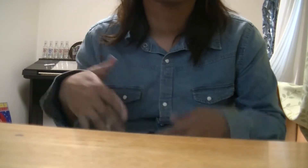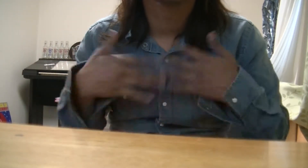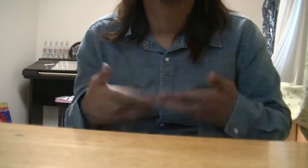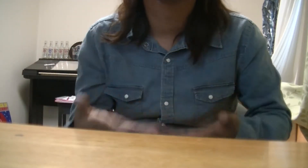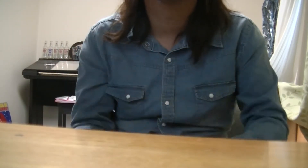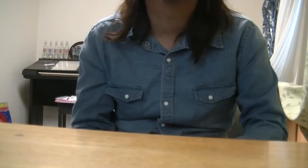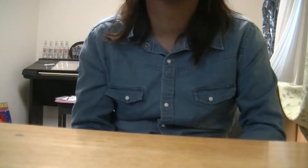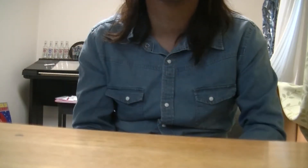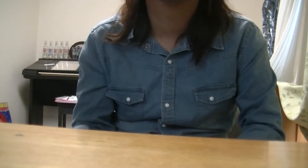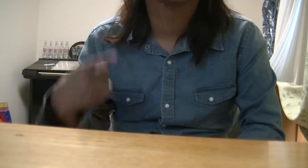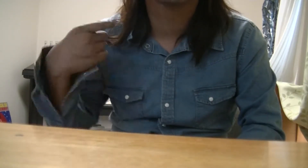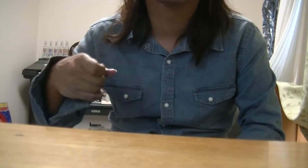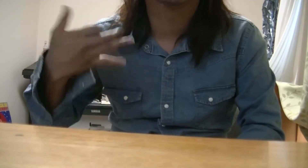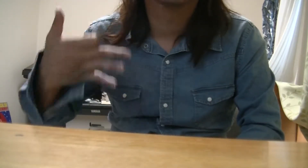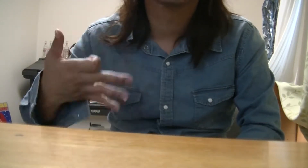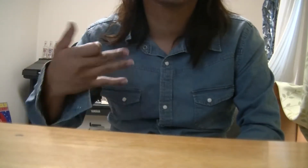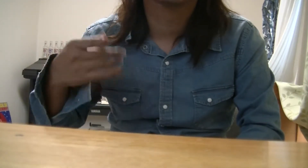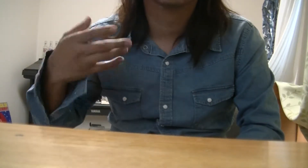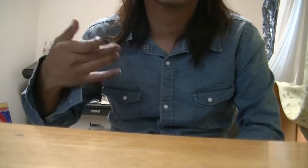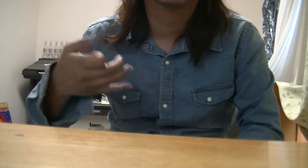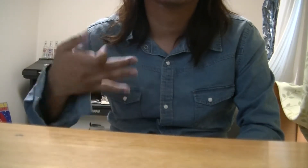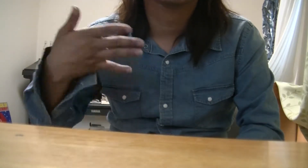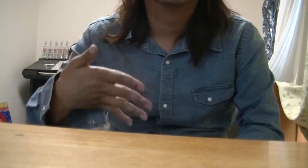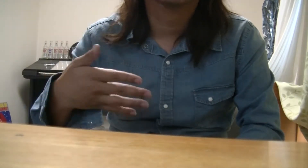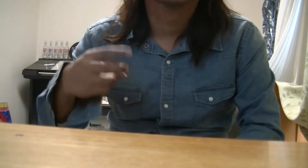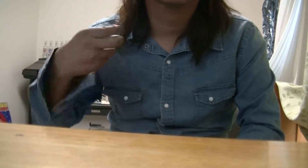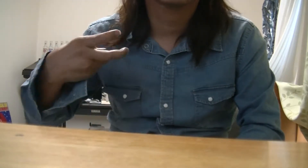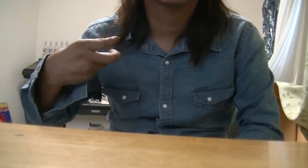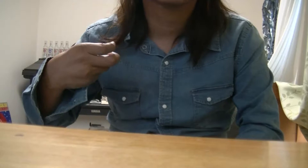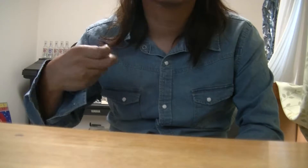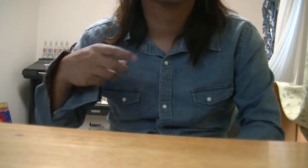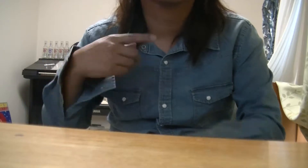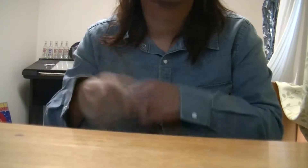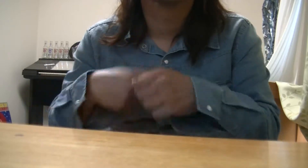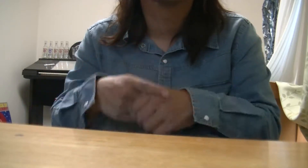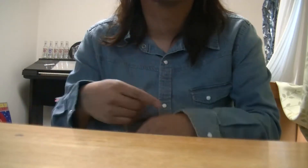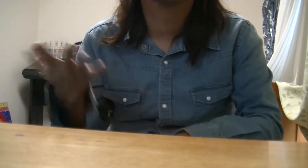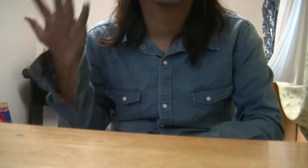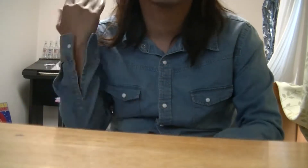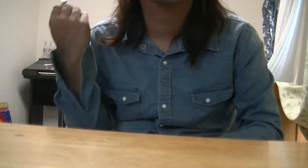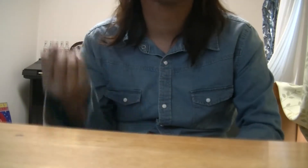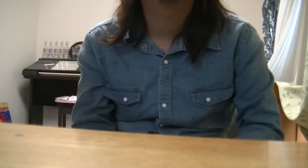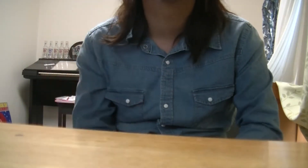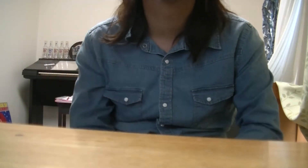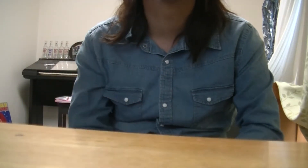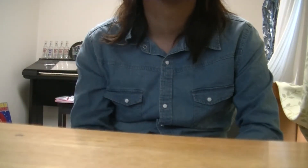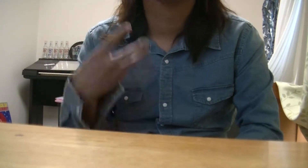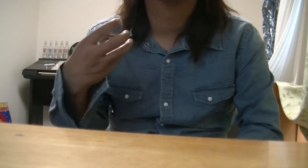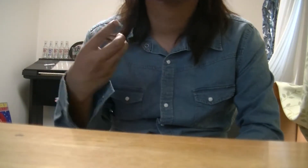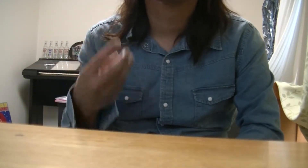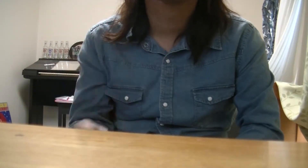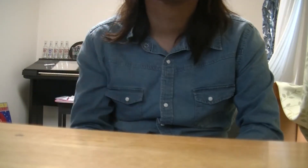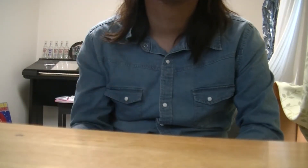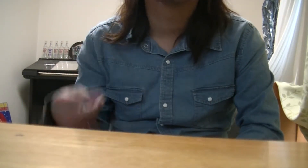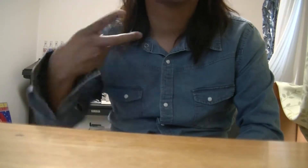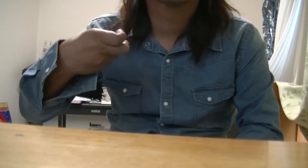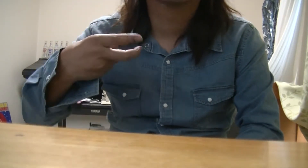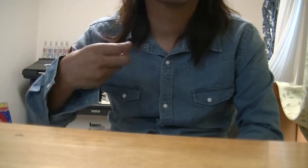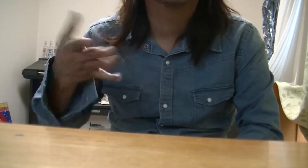で、よく18年、19年、20年ぐらいか。今俺50年でしょ。30ぐらいの時も。あ、そう。約20年前ですね。じゃあ